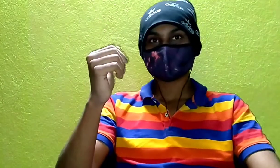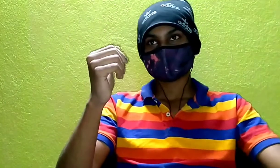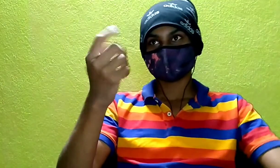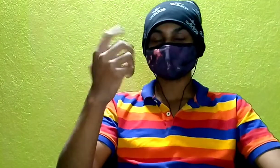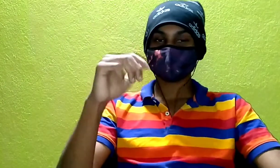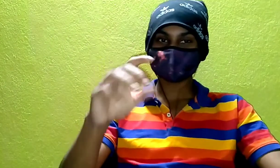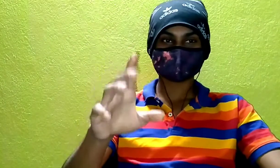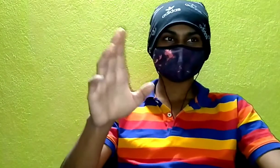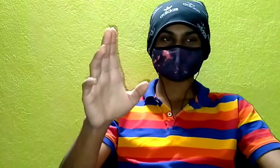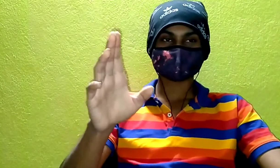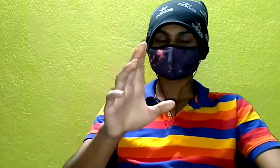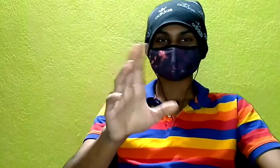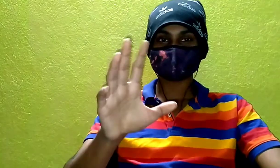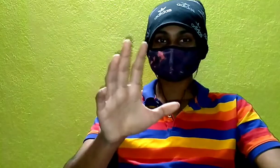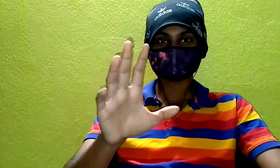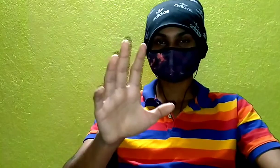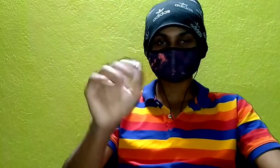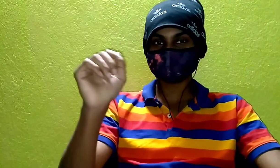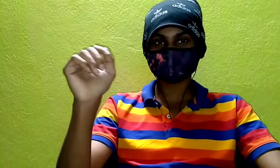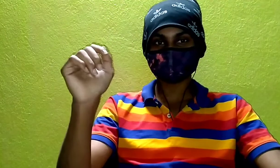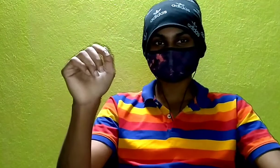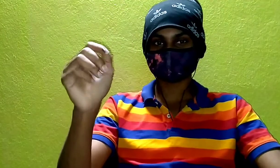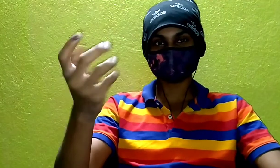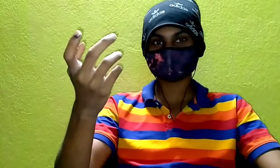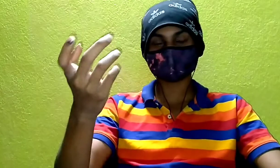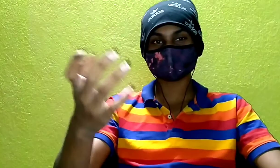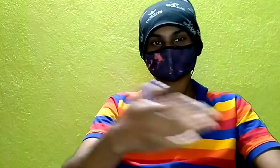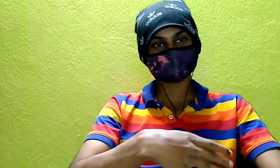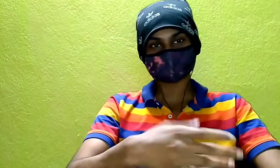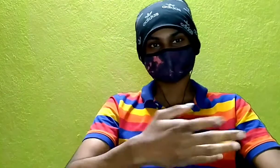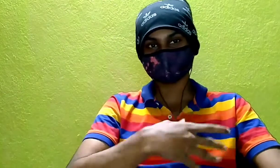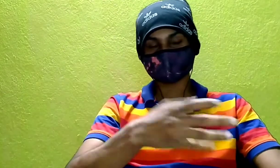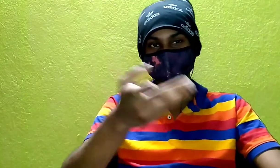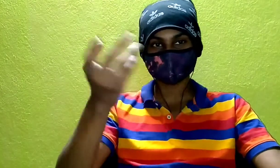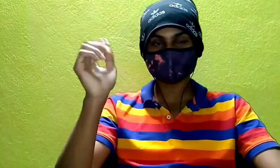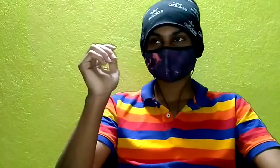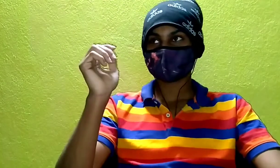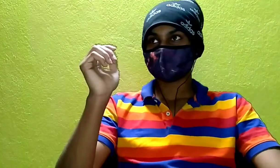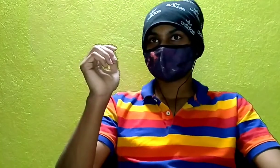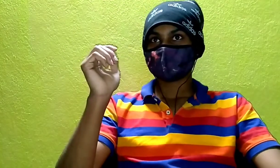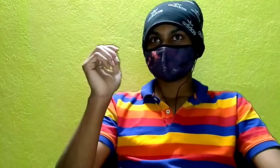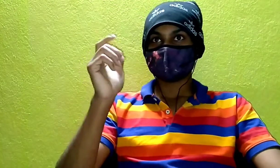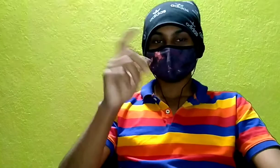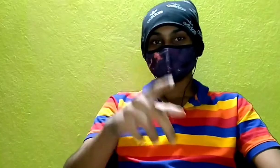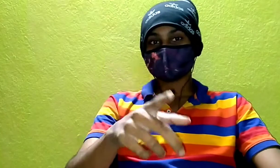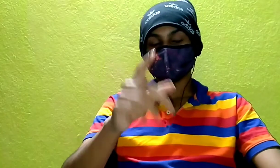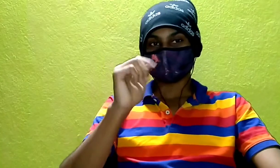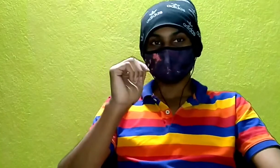तो बस यही बात तो आपको नहीं किसी का डर नहीं है को मना कर दिया तो इसे भूमिका नहीं सब कि अब यह चिपक